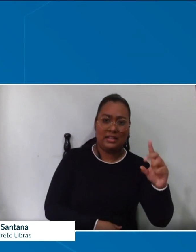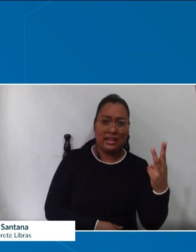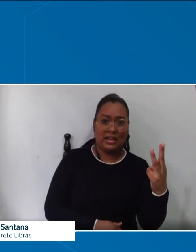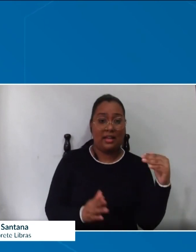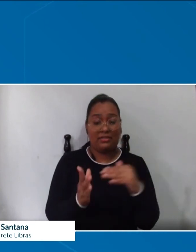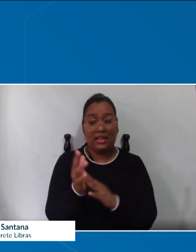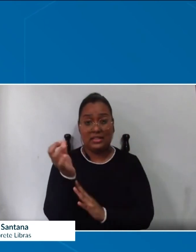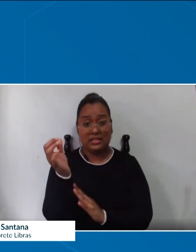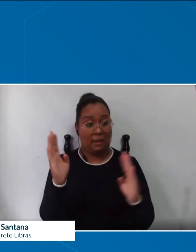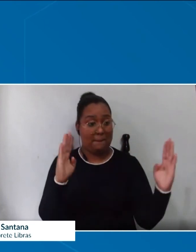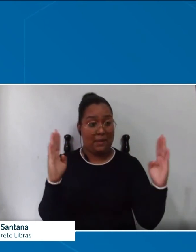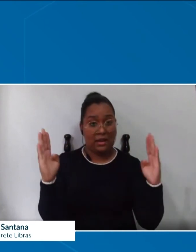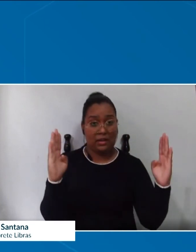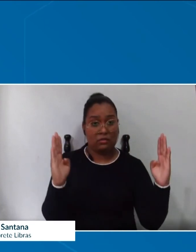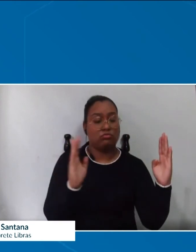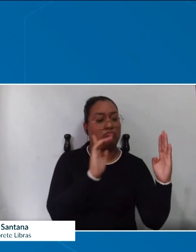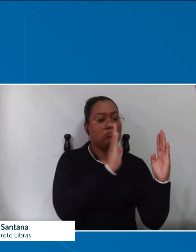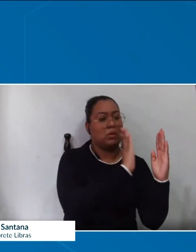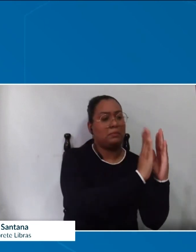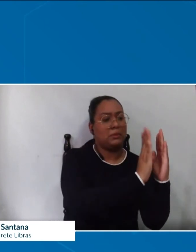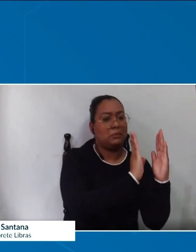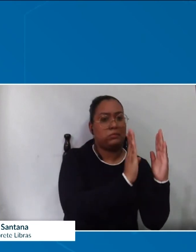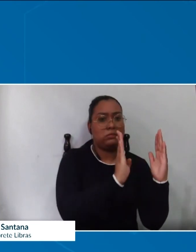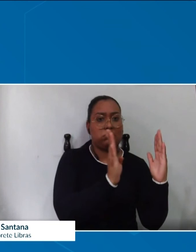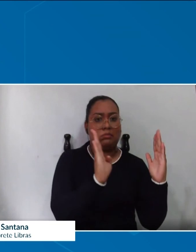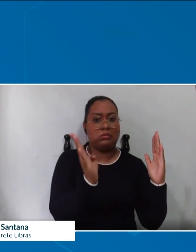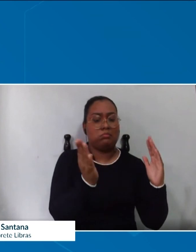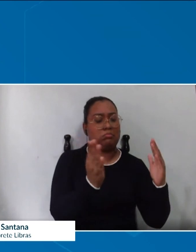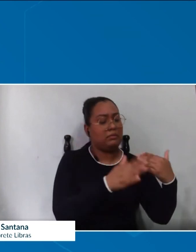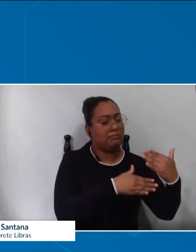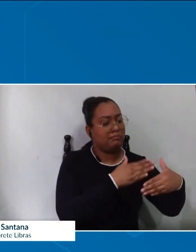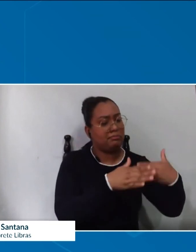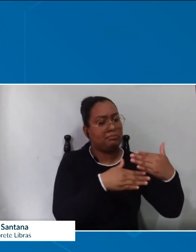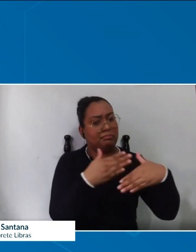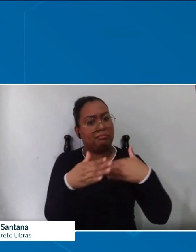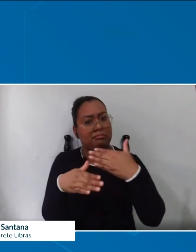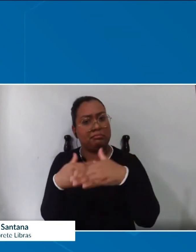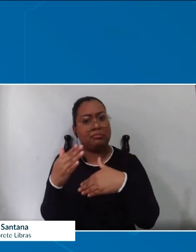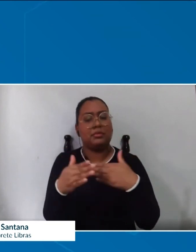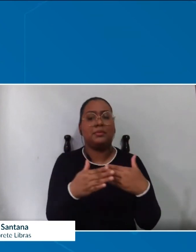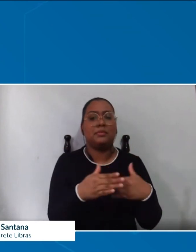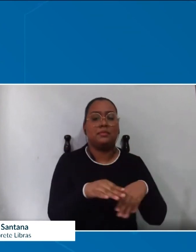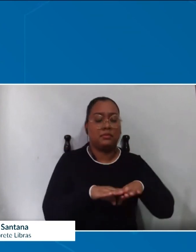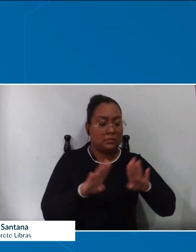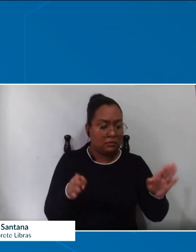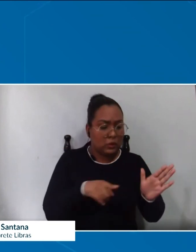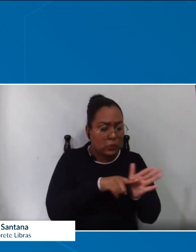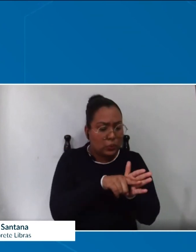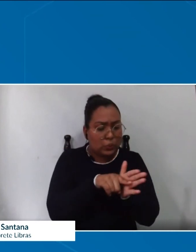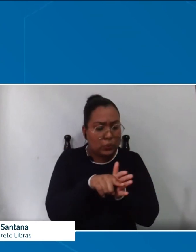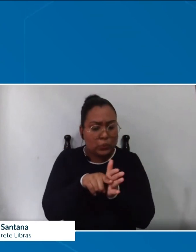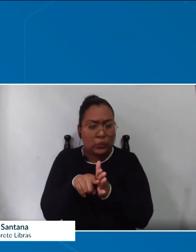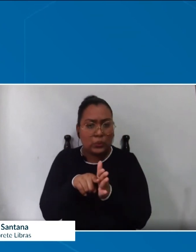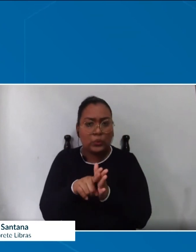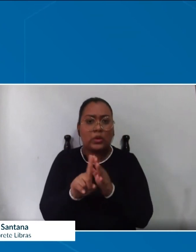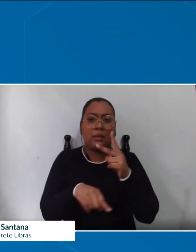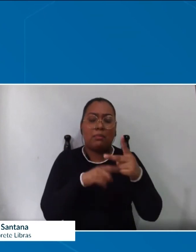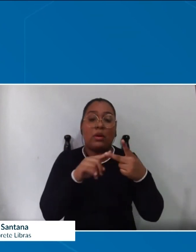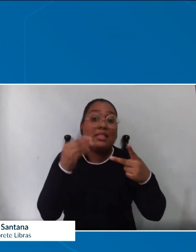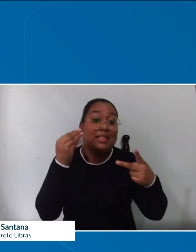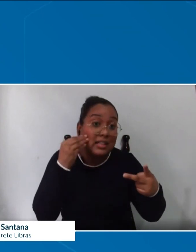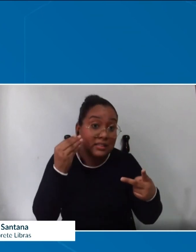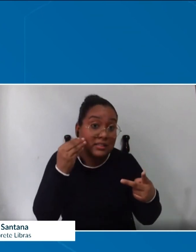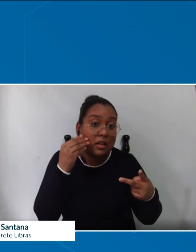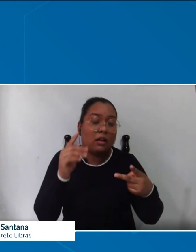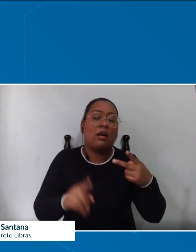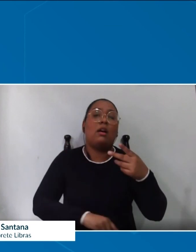6, isso aí são etapas que são laboratoriais, que você sai de escala de bancada para a escala piloto, até